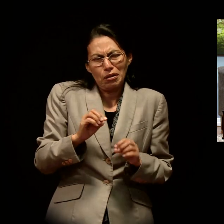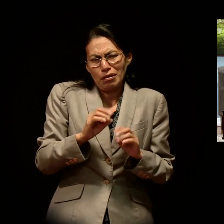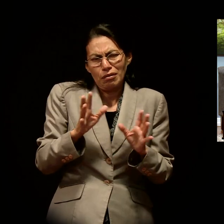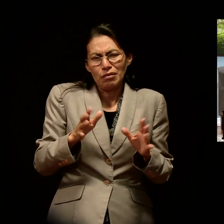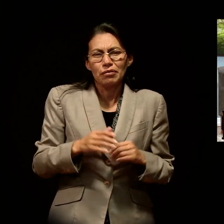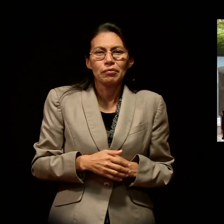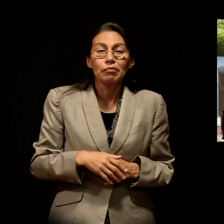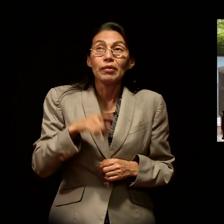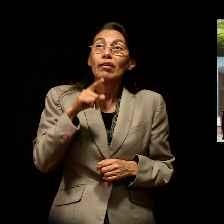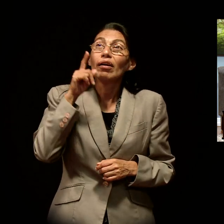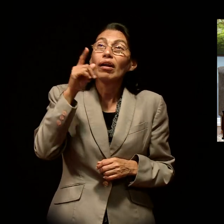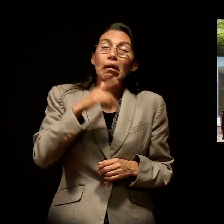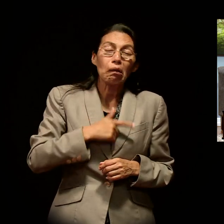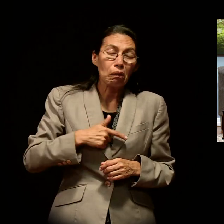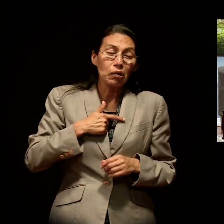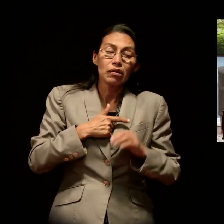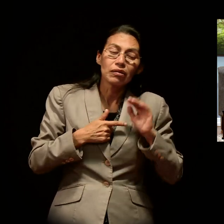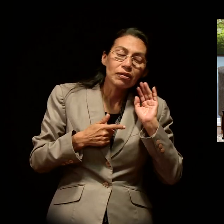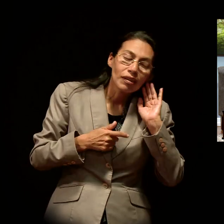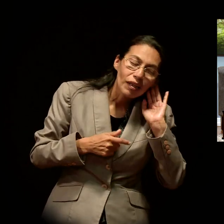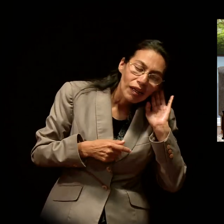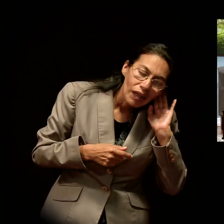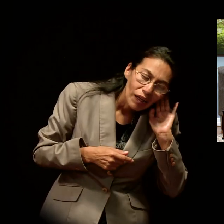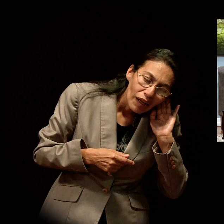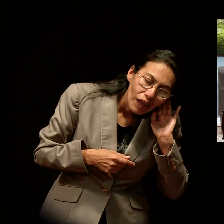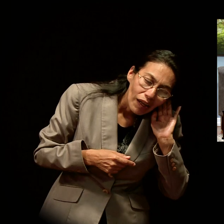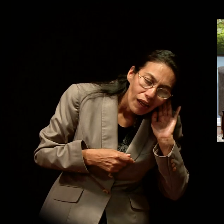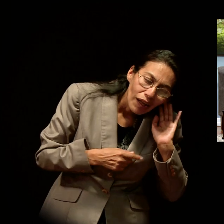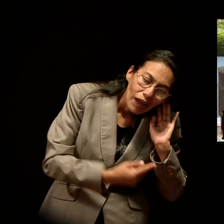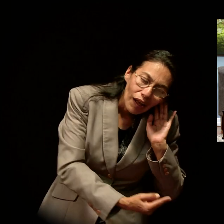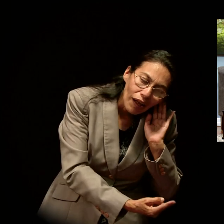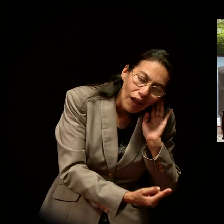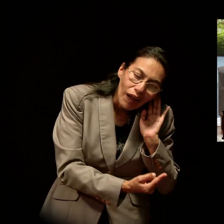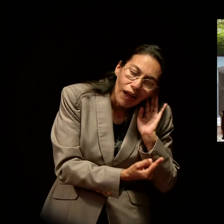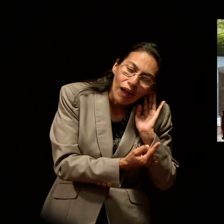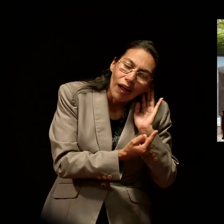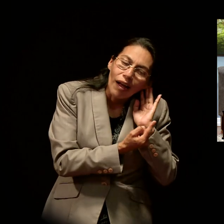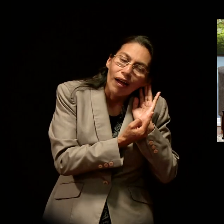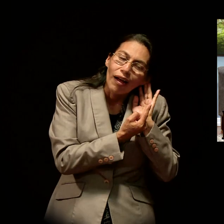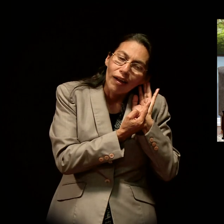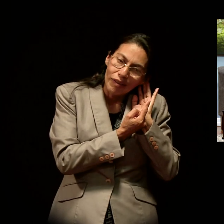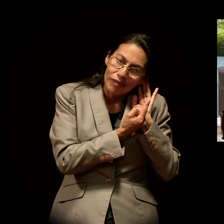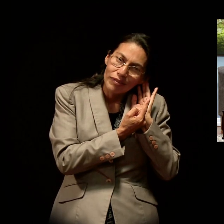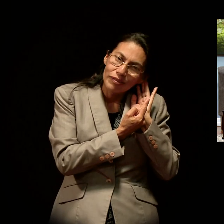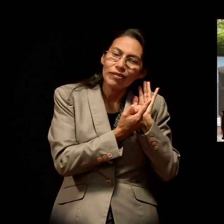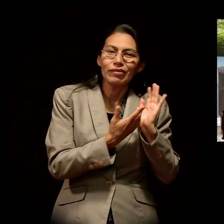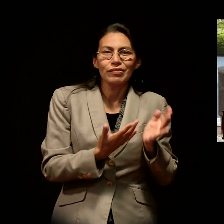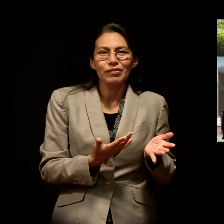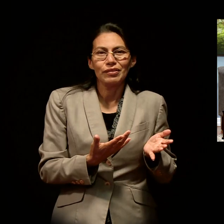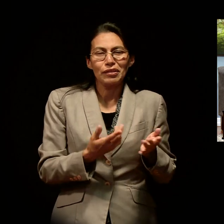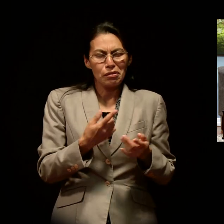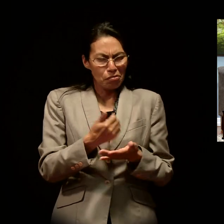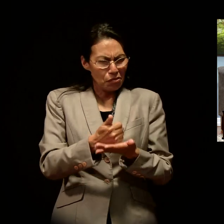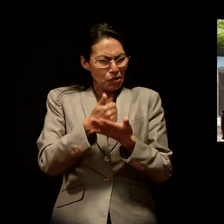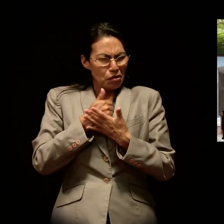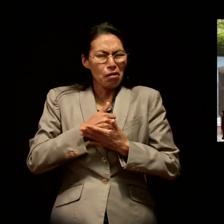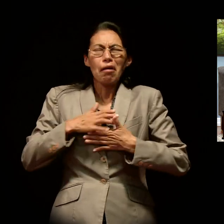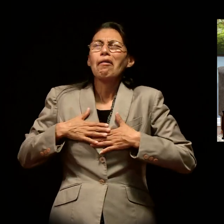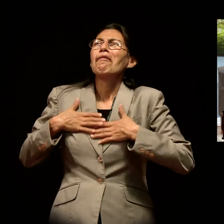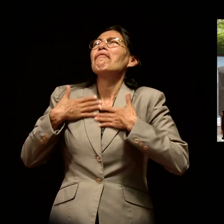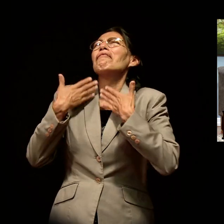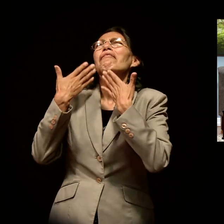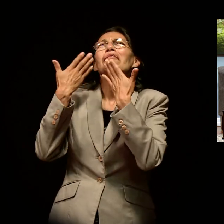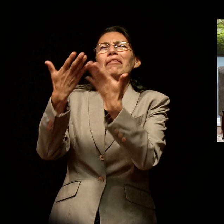pasando Pues él es Dios lo sabe todo pero él le gusta hacerlo porque me eleva a mí hacia él me acerca el y